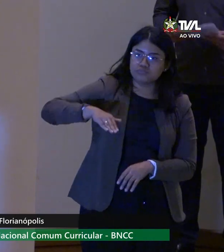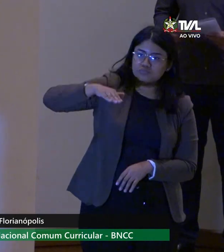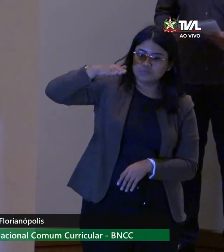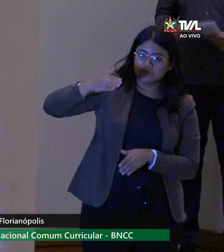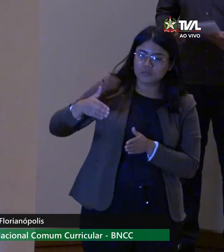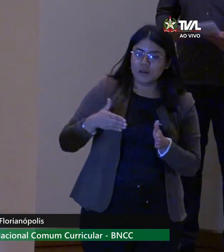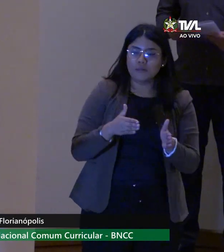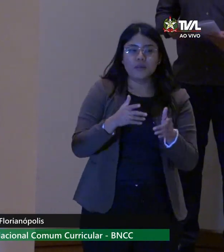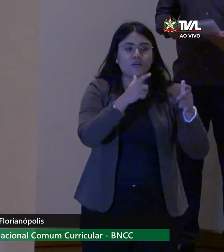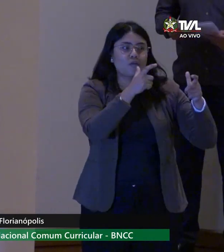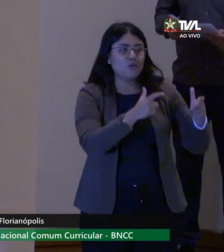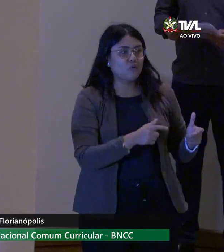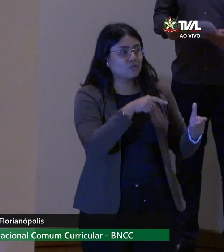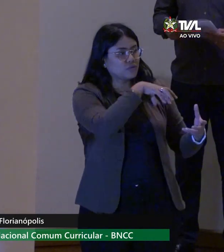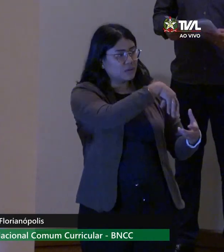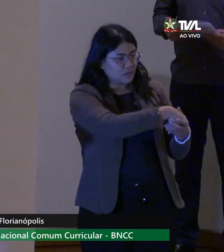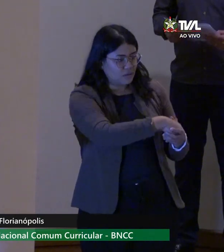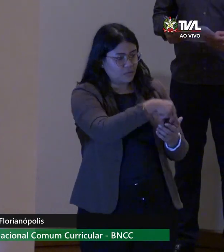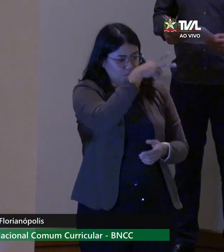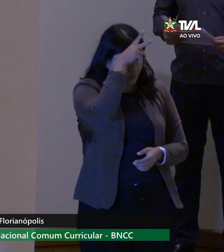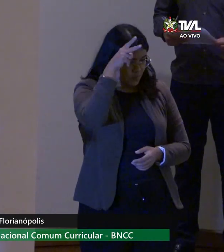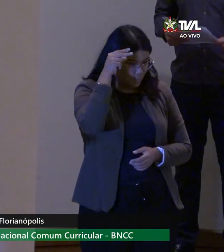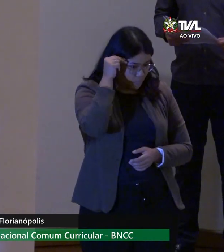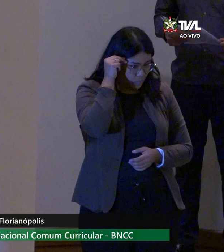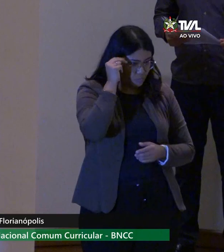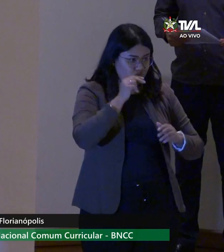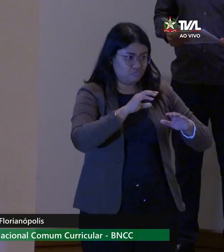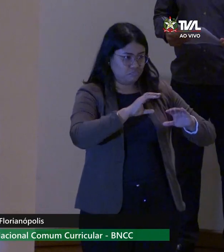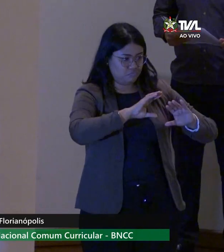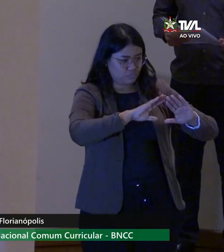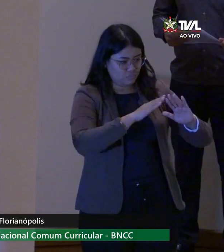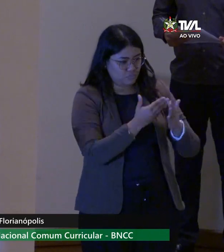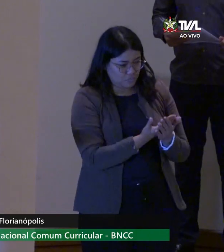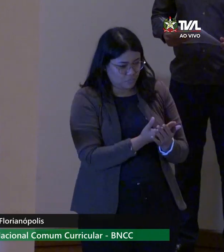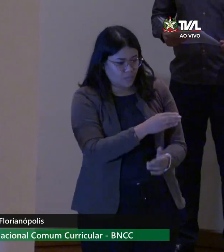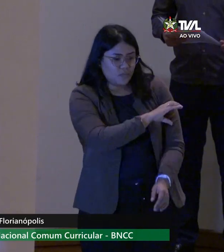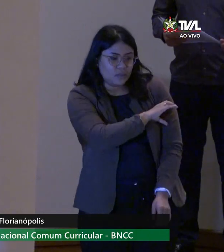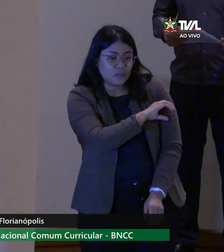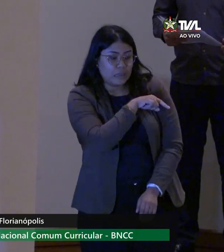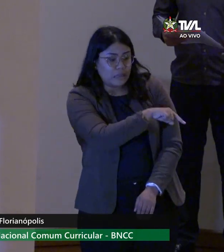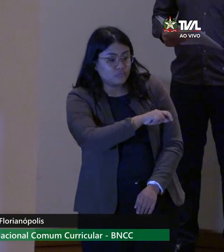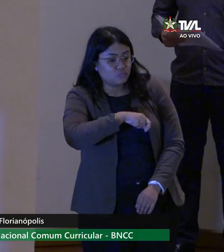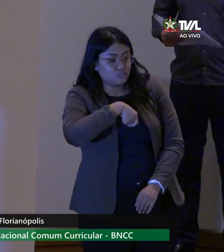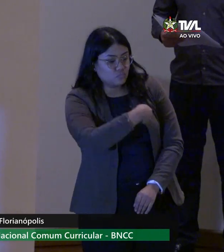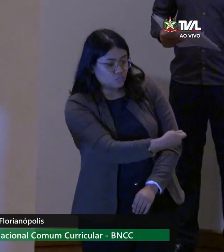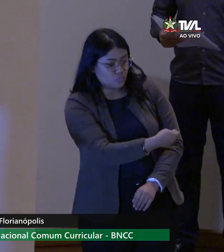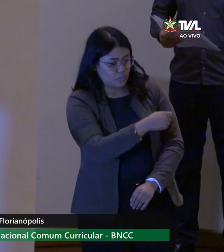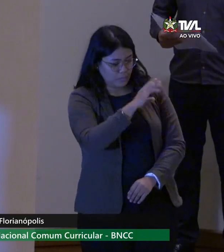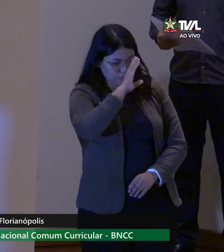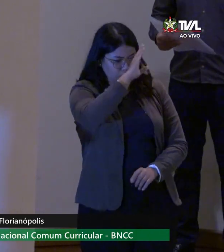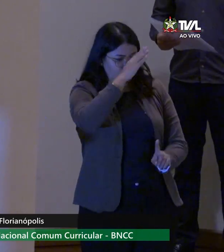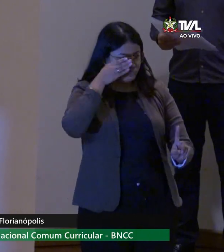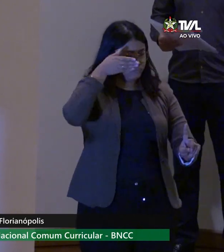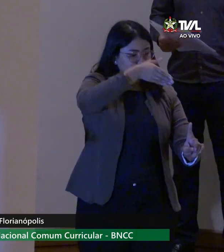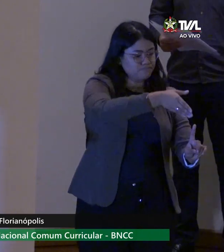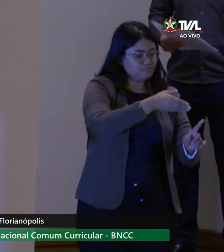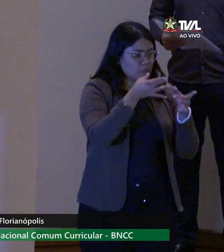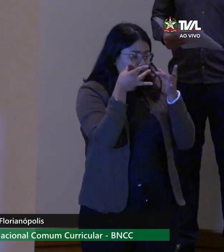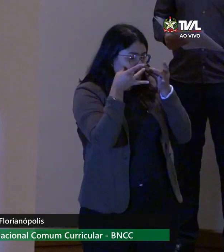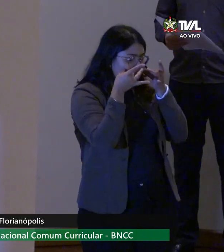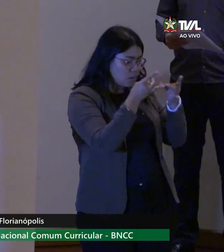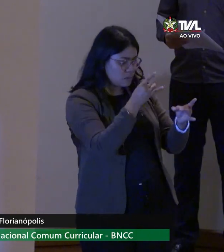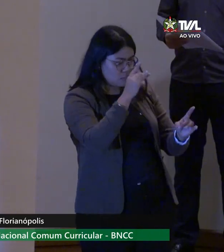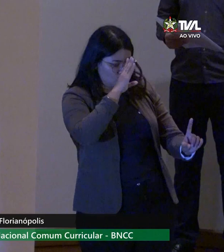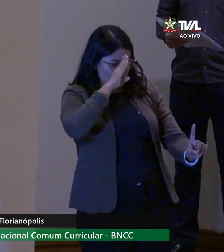esse caminho começa na nossa rede municipal na hora que a gente define a criança como centro das nossas atenções e